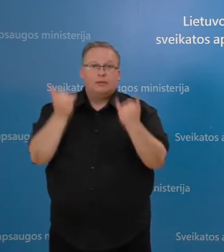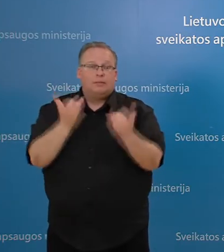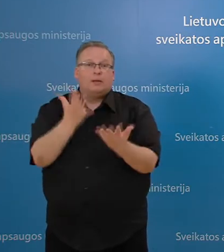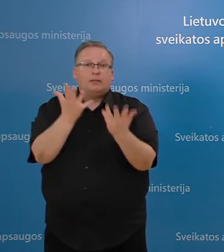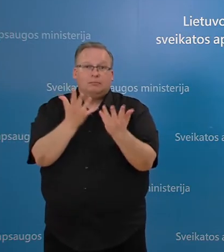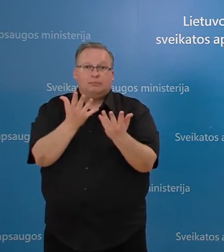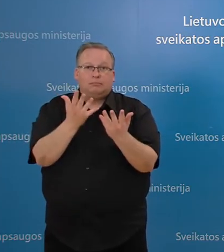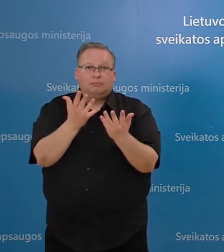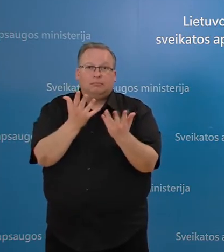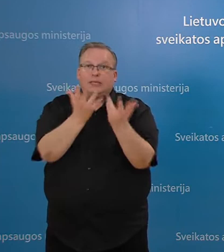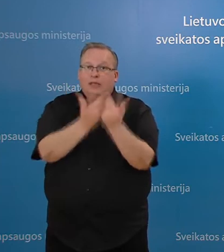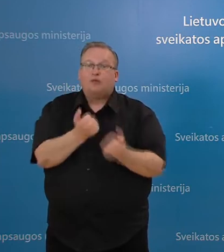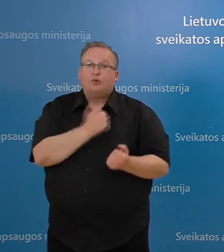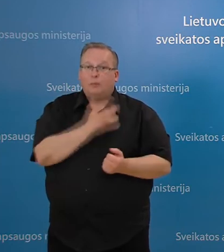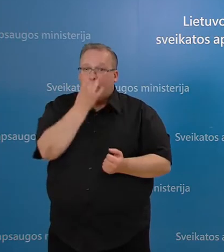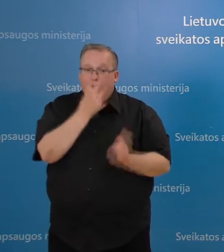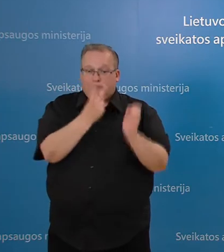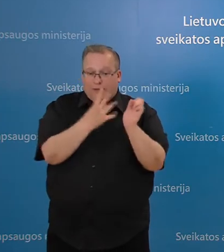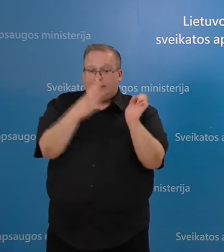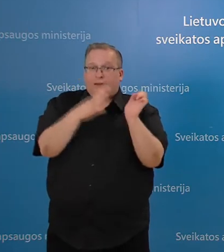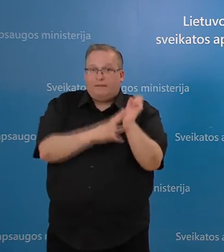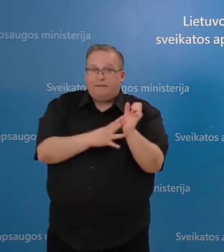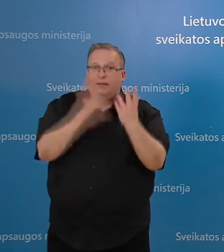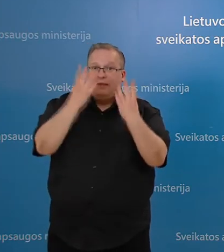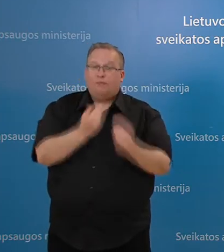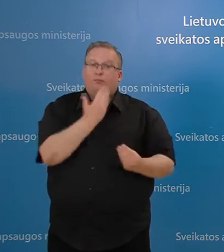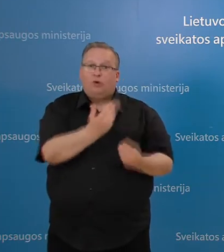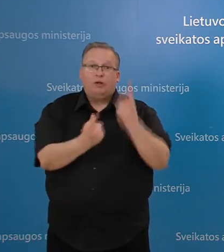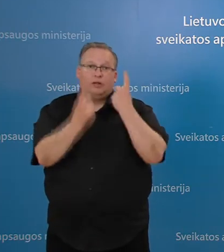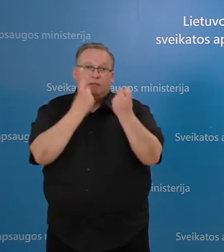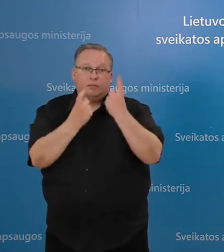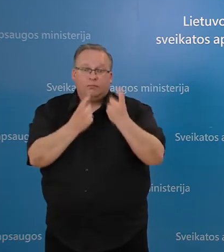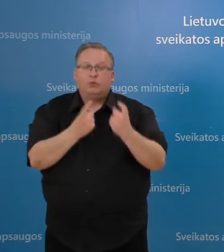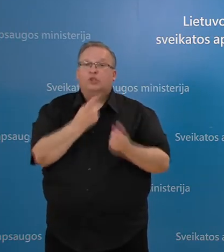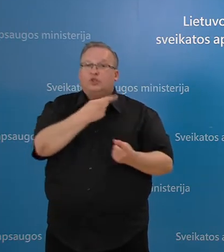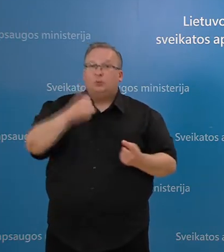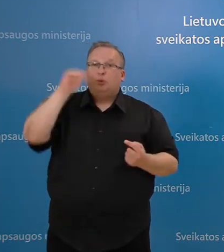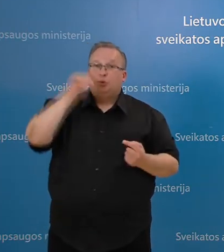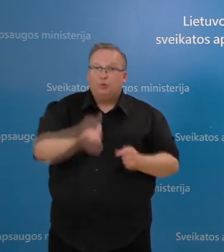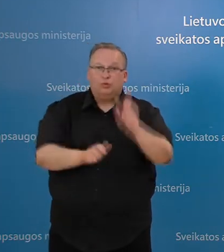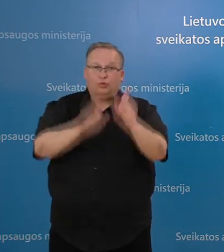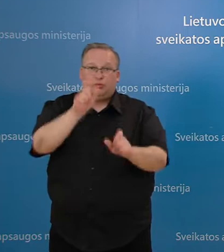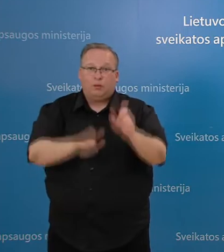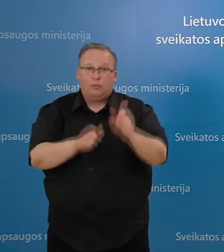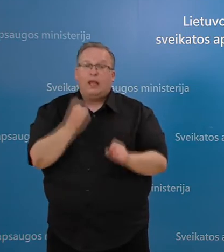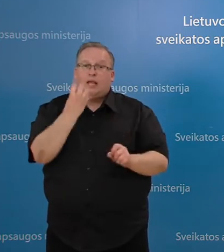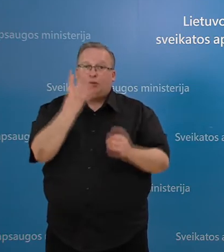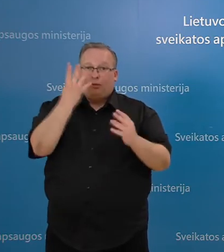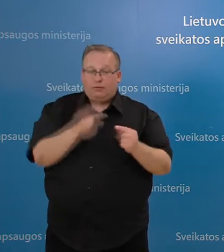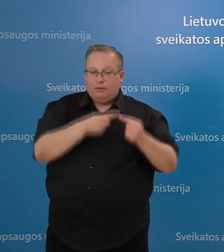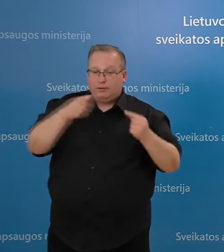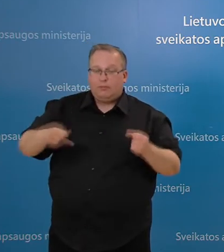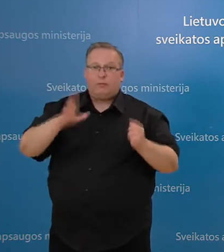kad gegužės 29 dienos duomenimis sergamumas 100 tūkstančių gyventojų 14 dienų laikotarpyje